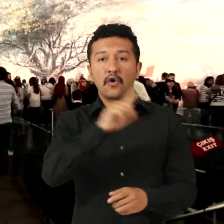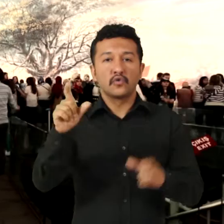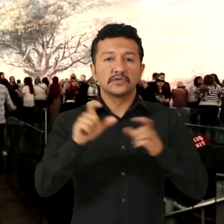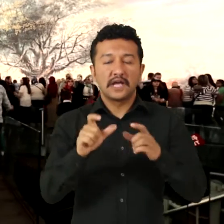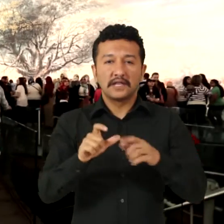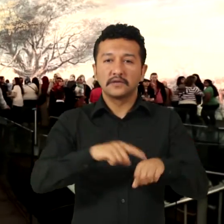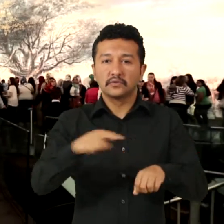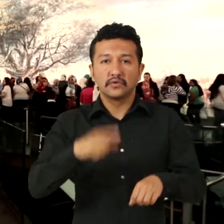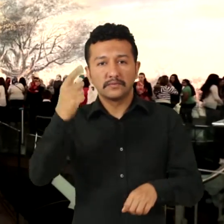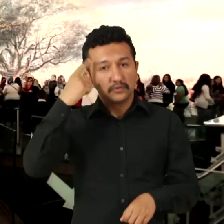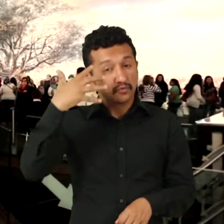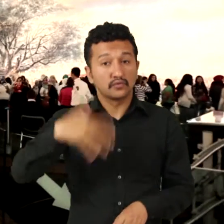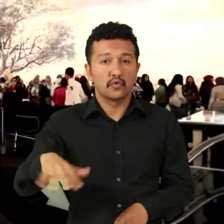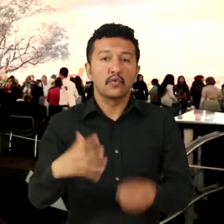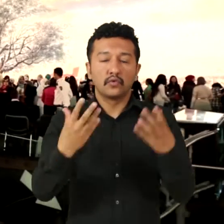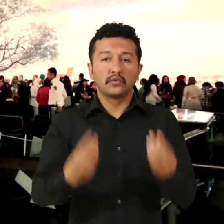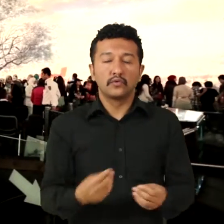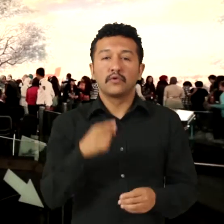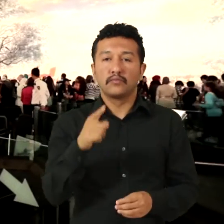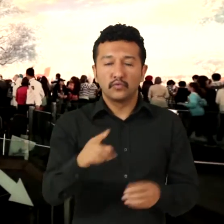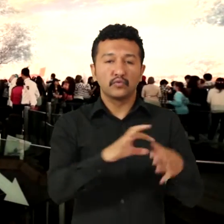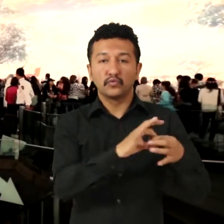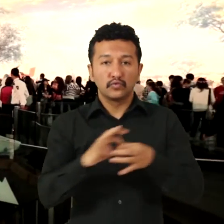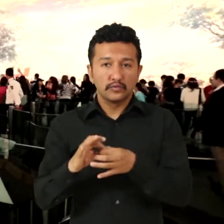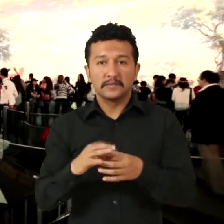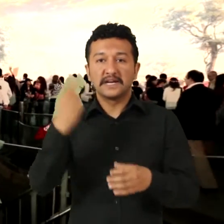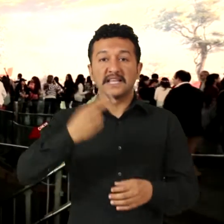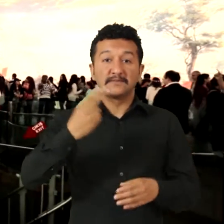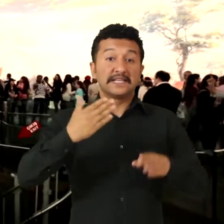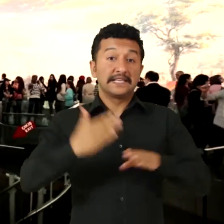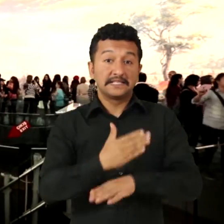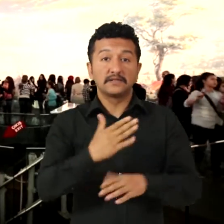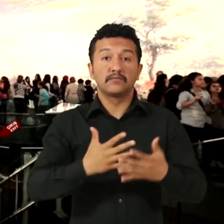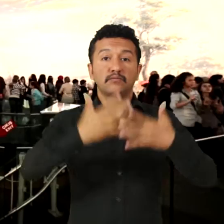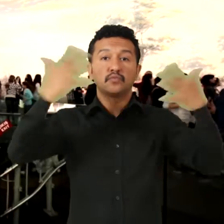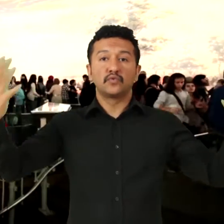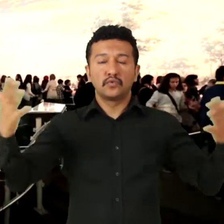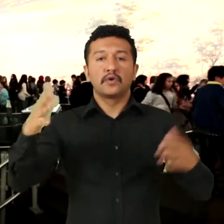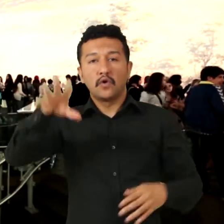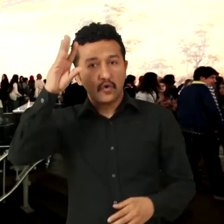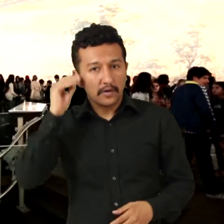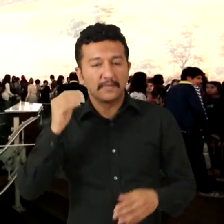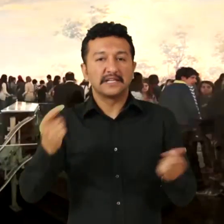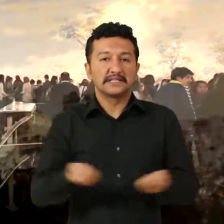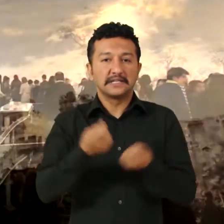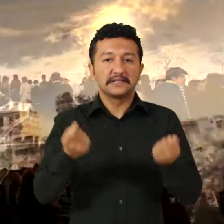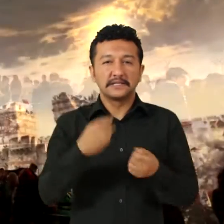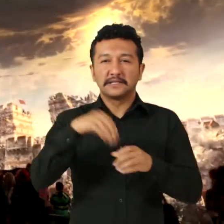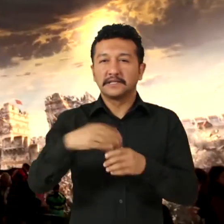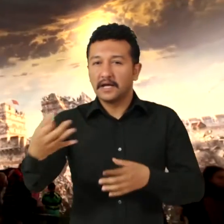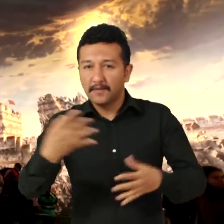kadar sürecek bir şok yaşamaktadır. Bu durum resmin gerçekliğini ve boyutlarını kavramayı sağlayacak